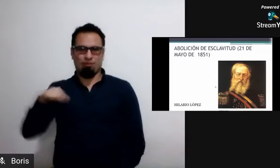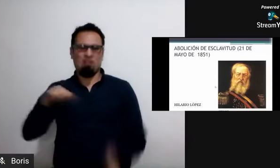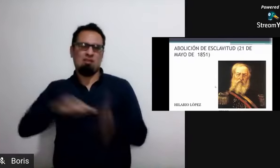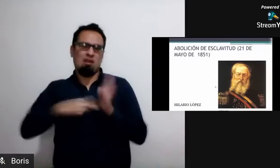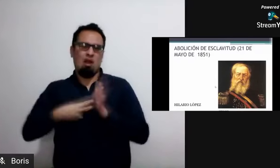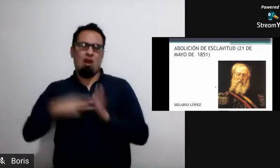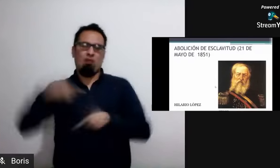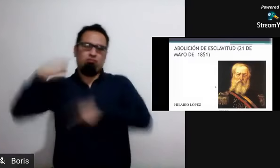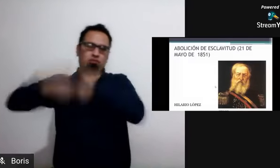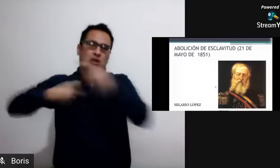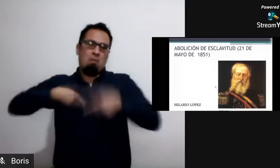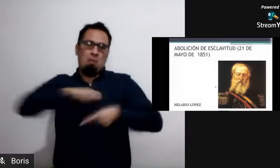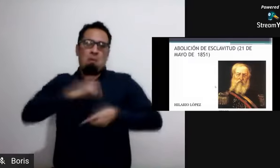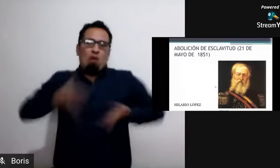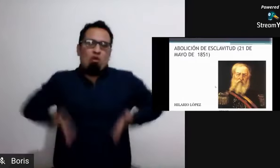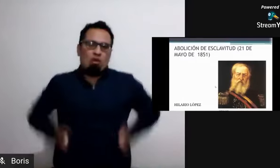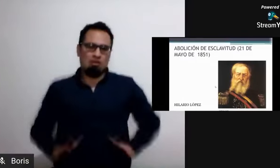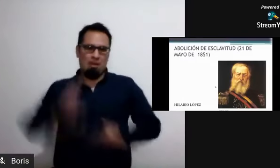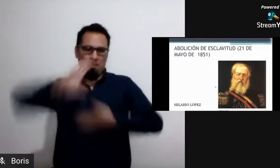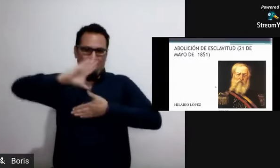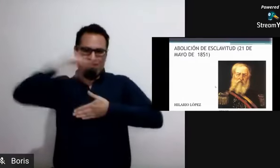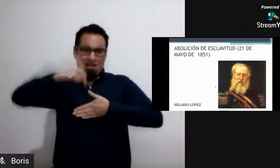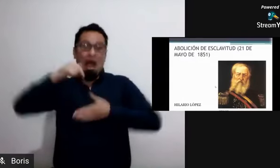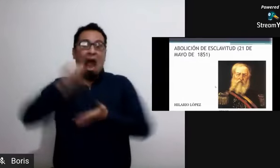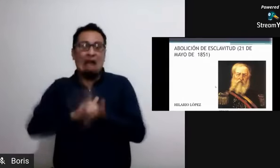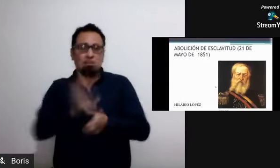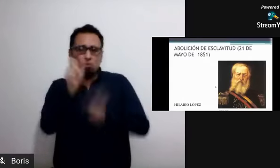de abolición de la esclavitud. ¿Sí?